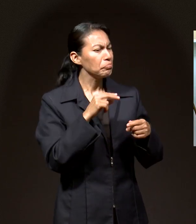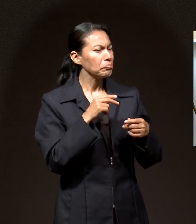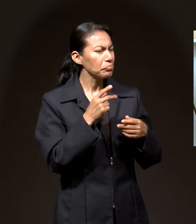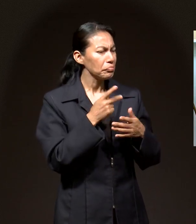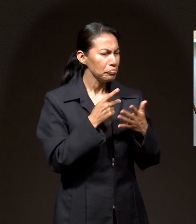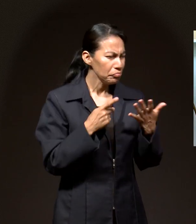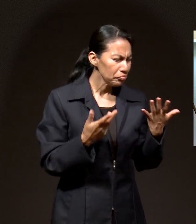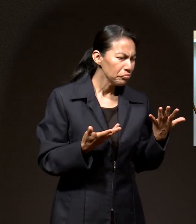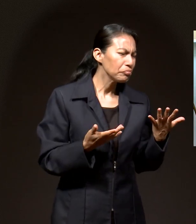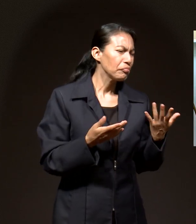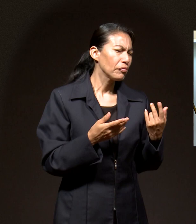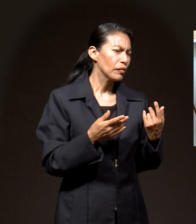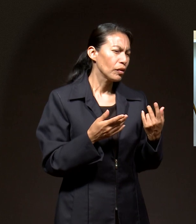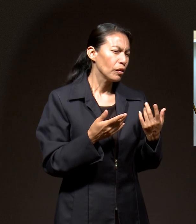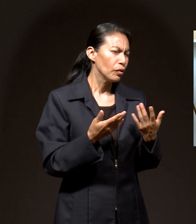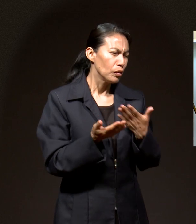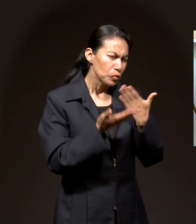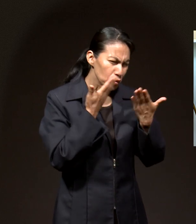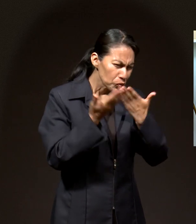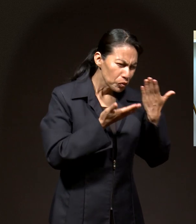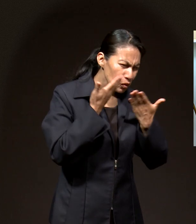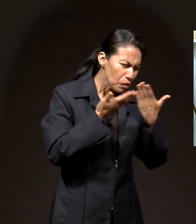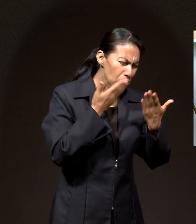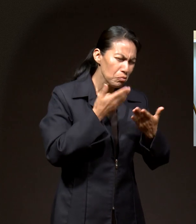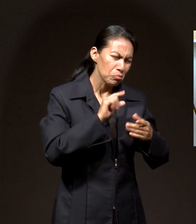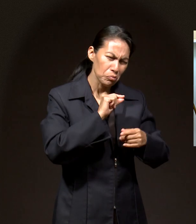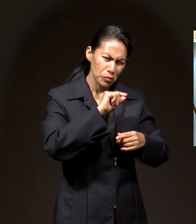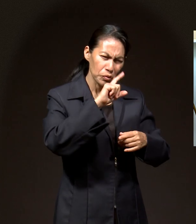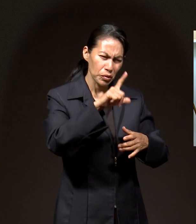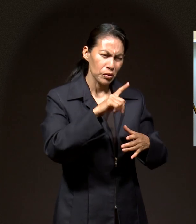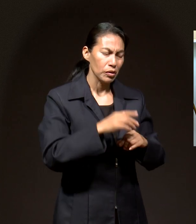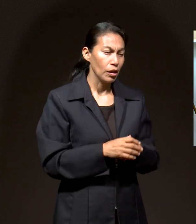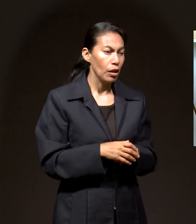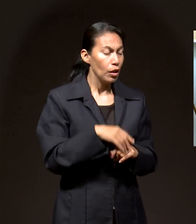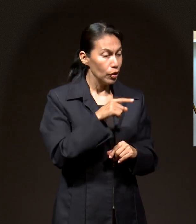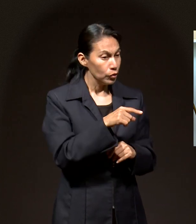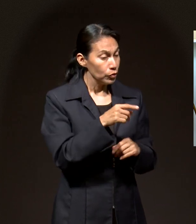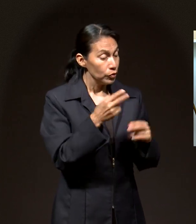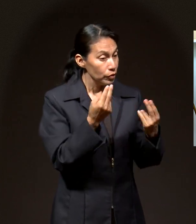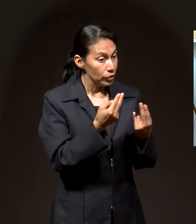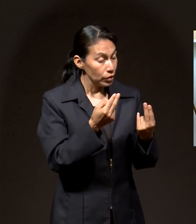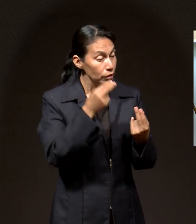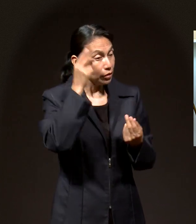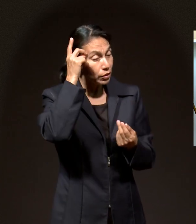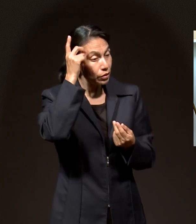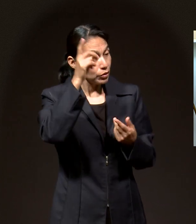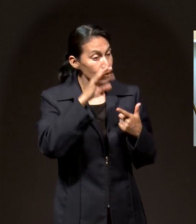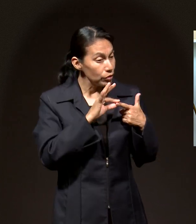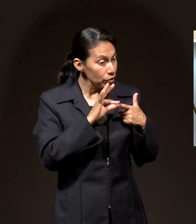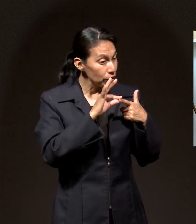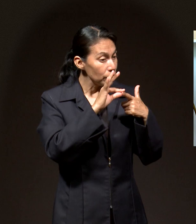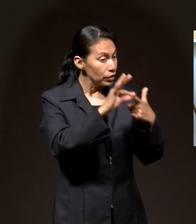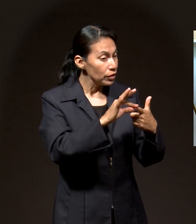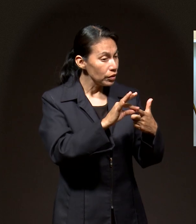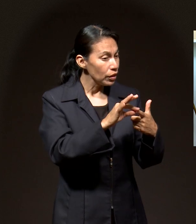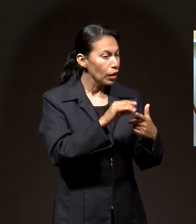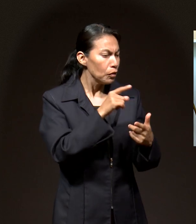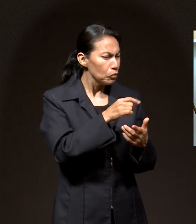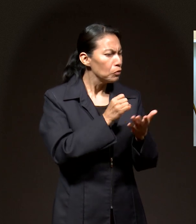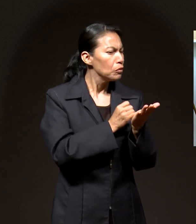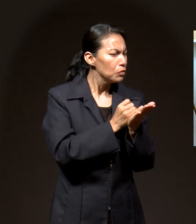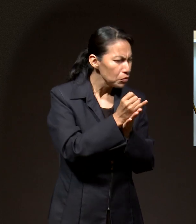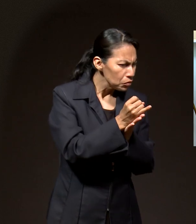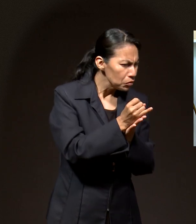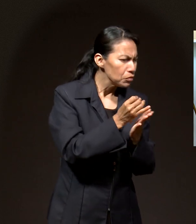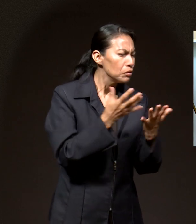has estudiado una subespecialidad y al mismo tiempo necesitas de la dirección de